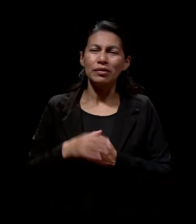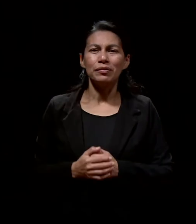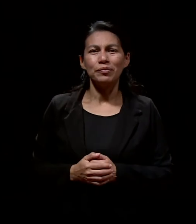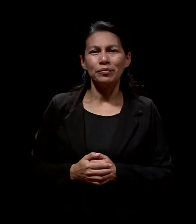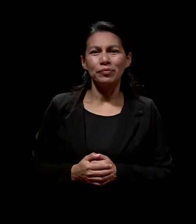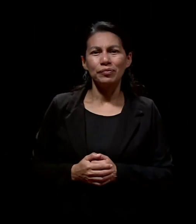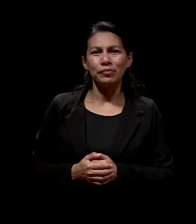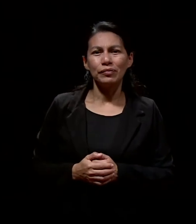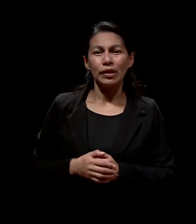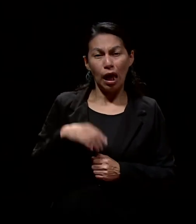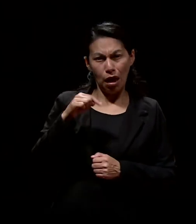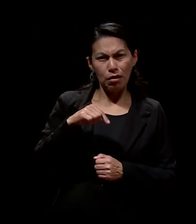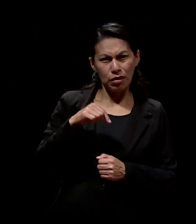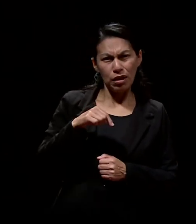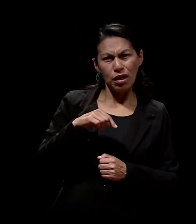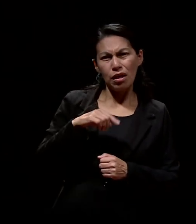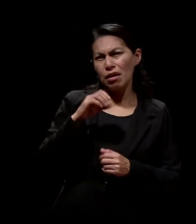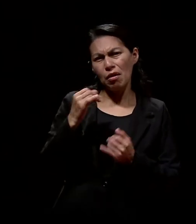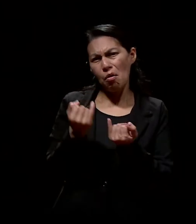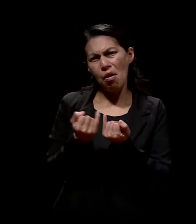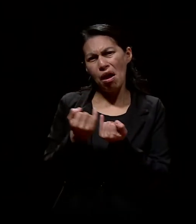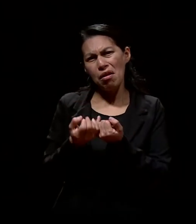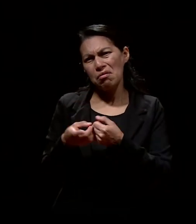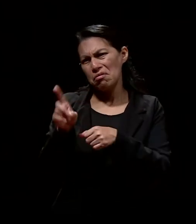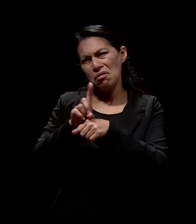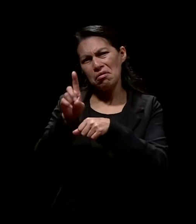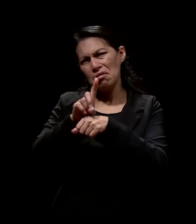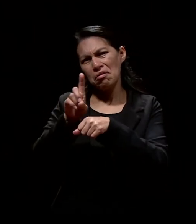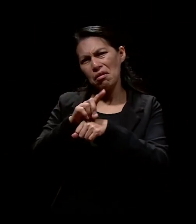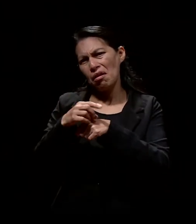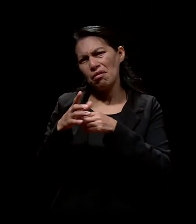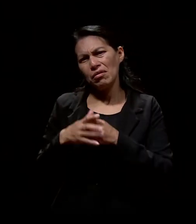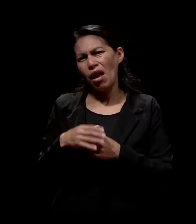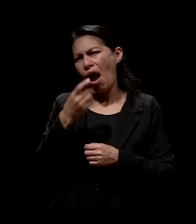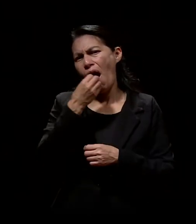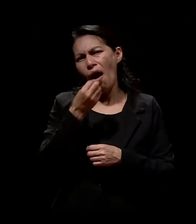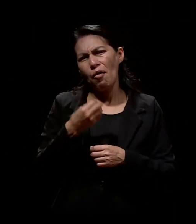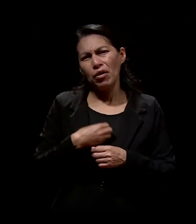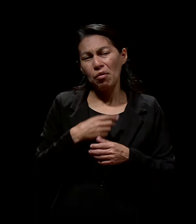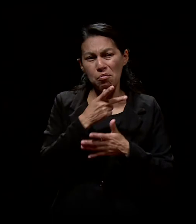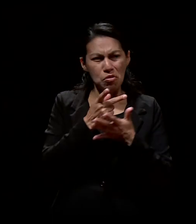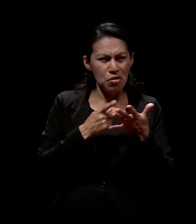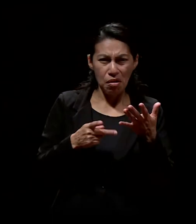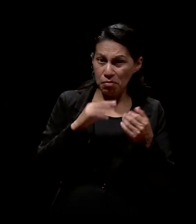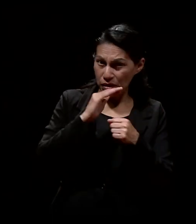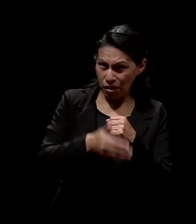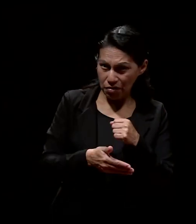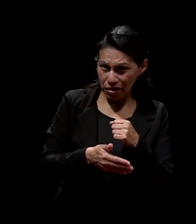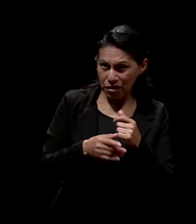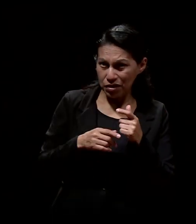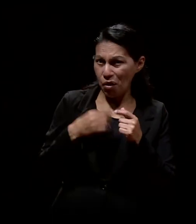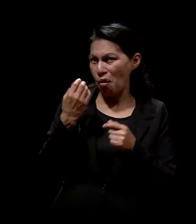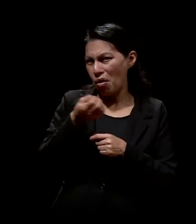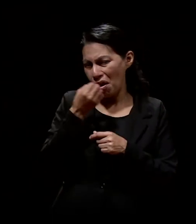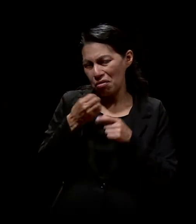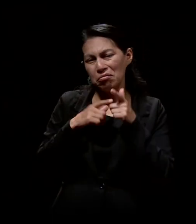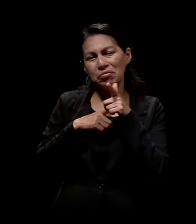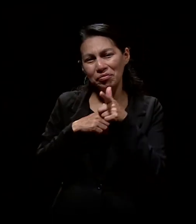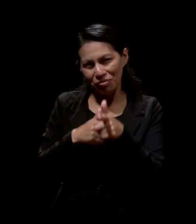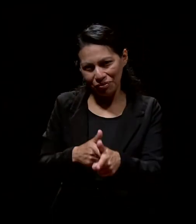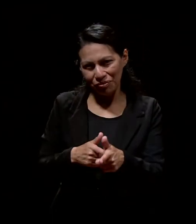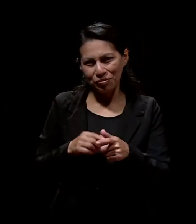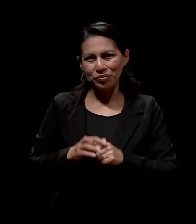es dentro del aire y afuera del aire del programa. Así que envía esos pedidos